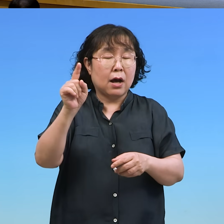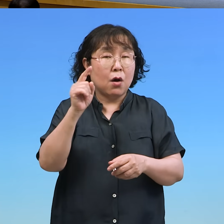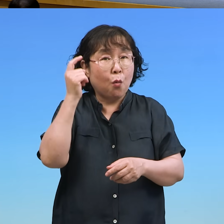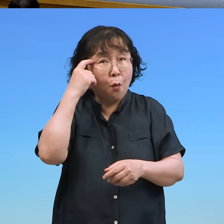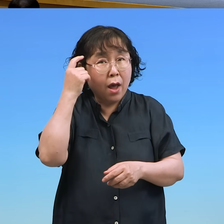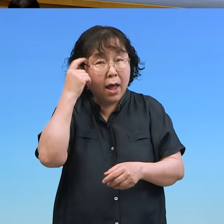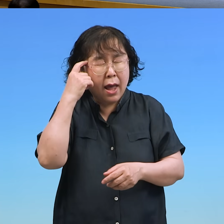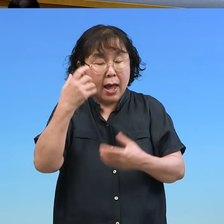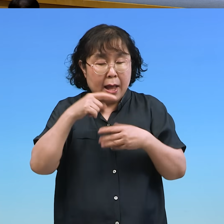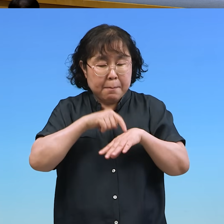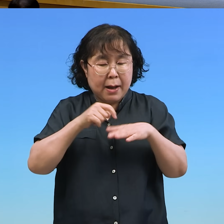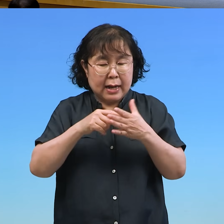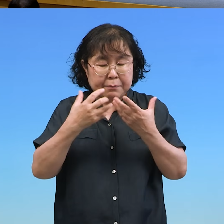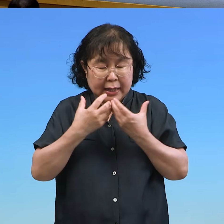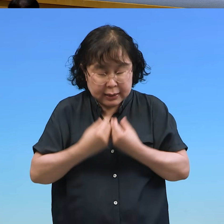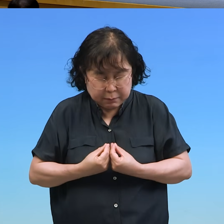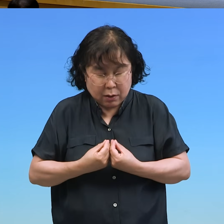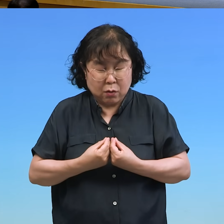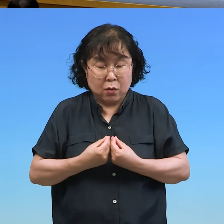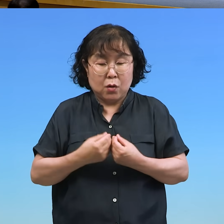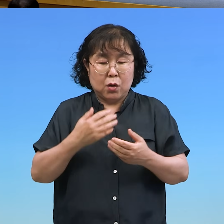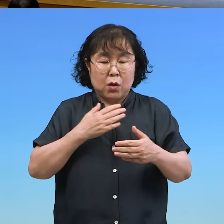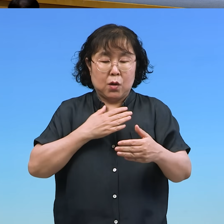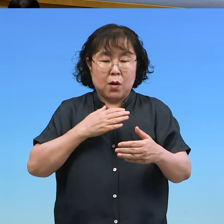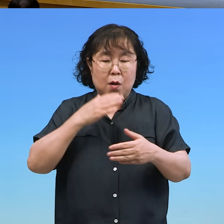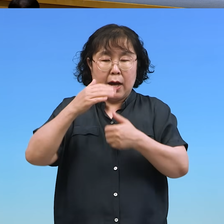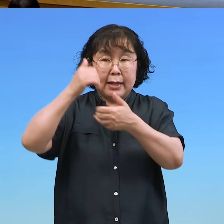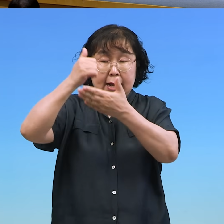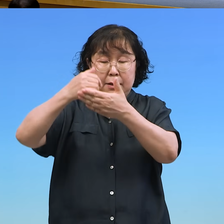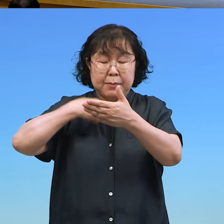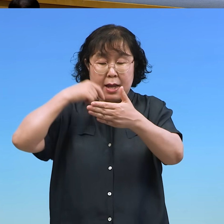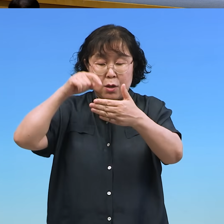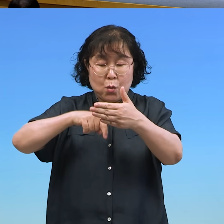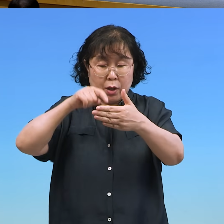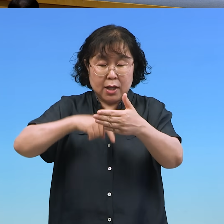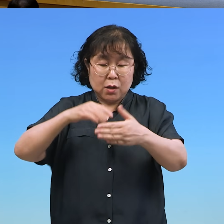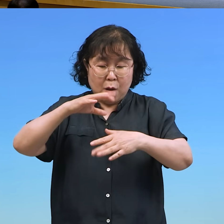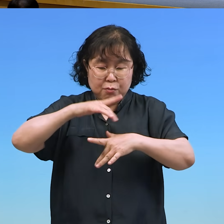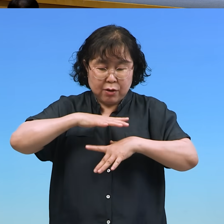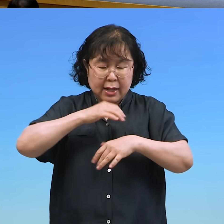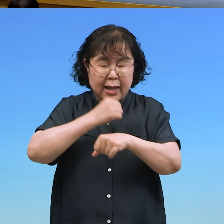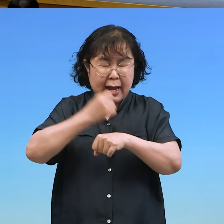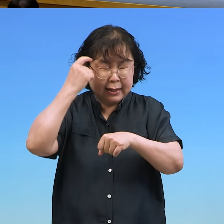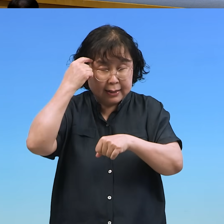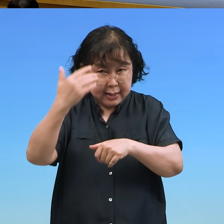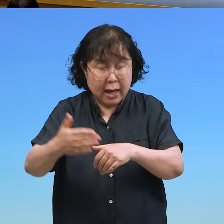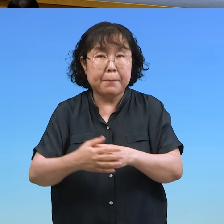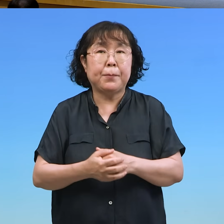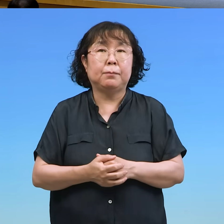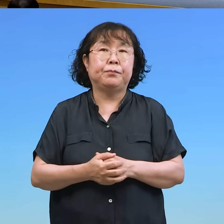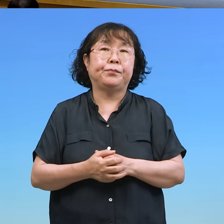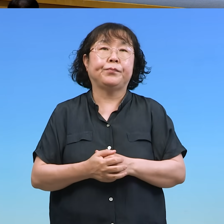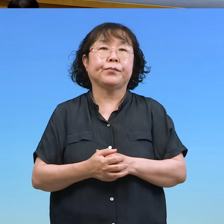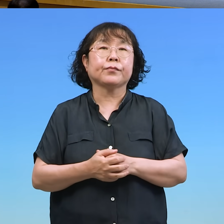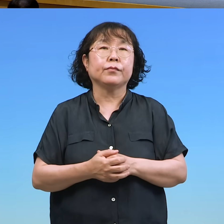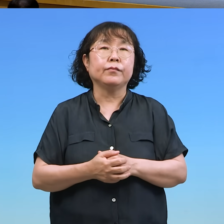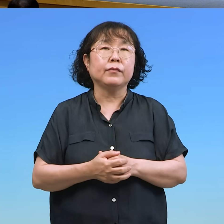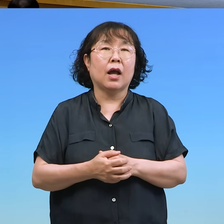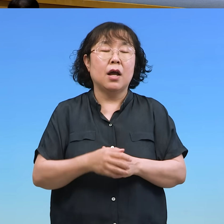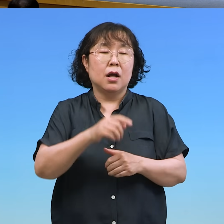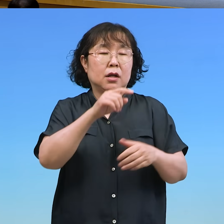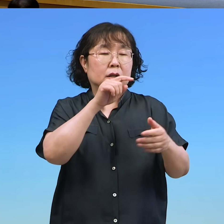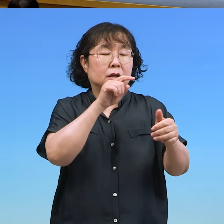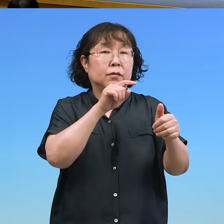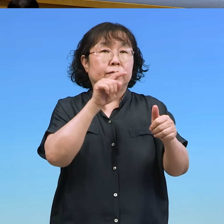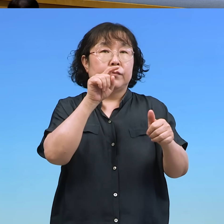낙심하며 어찌하여 내 속에서 불안해하는가. 모든 불안에 떠시는 분은 그 다음 구절을